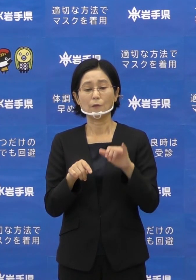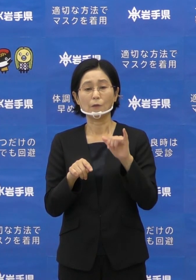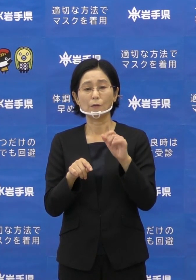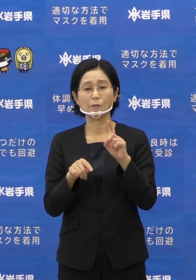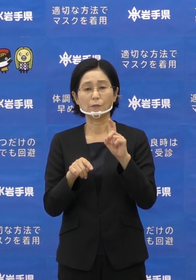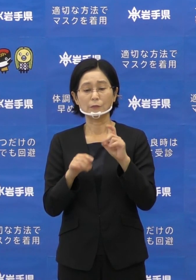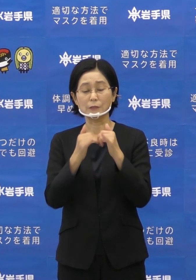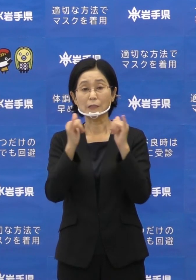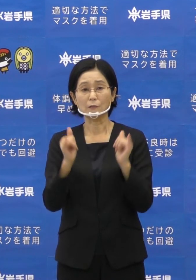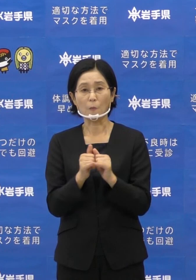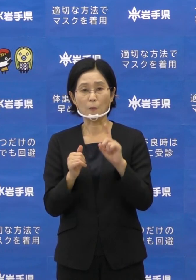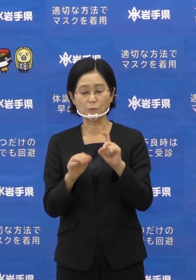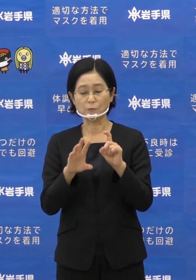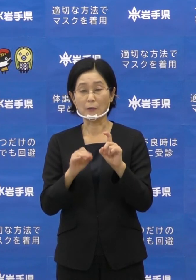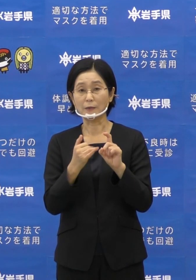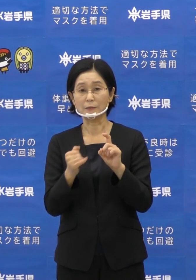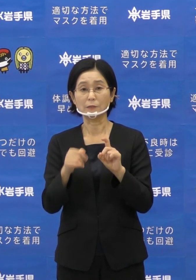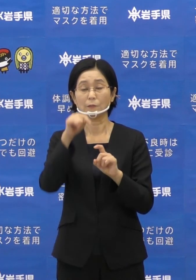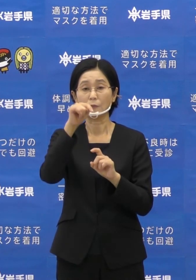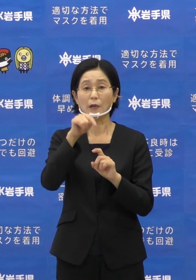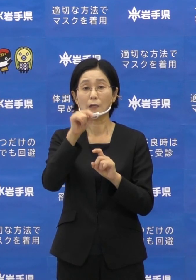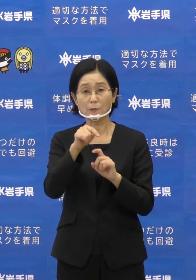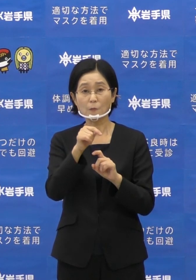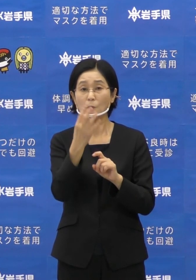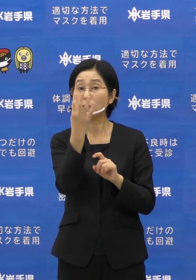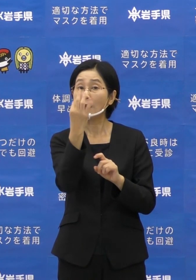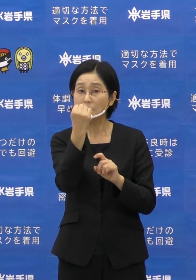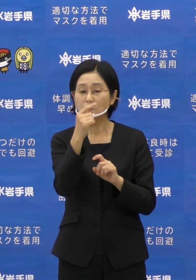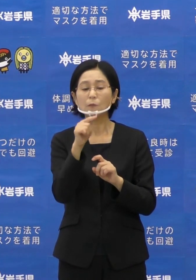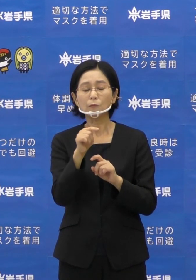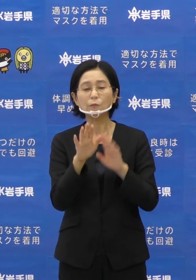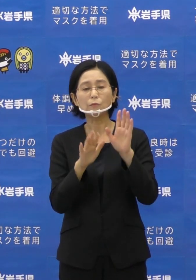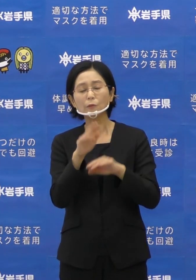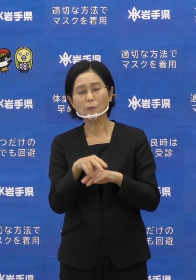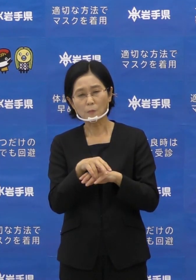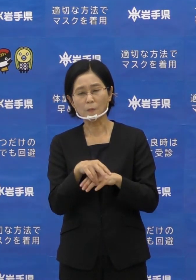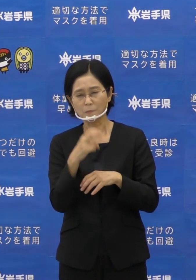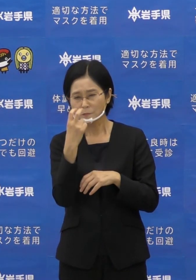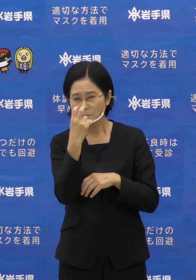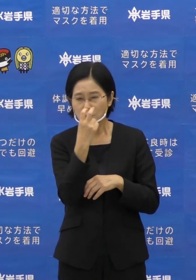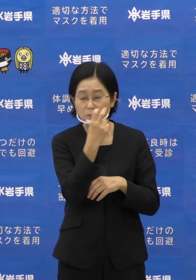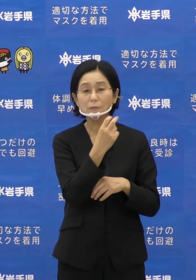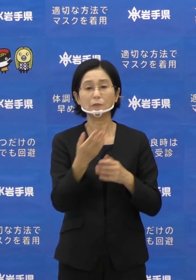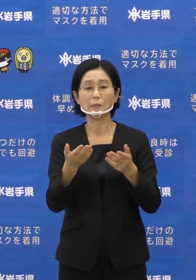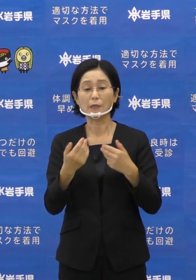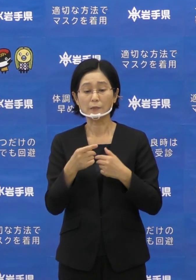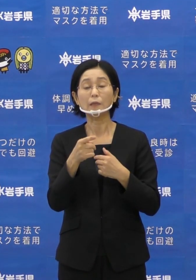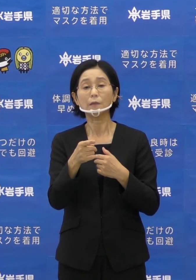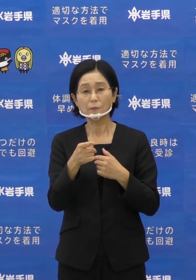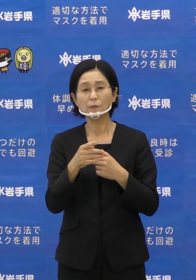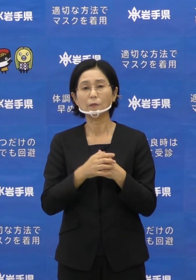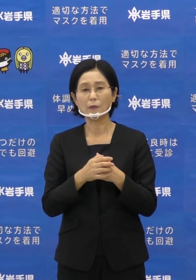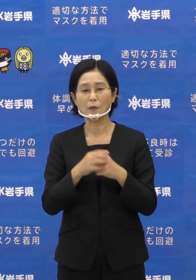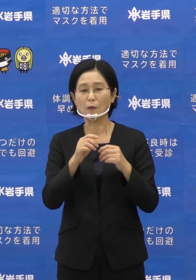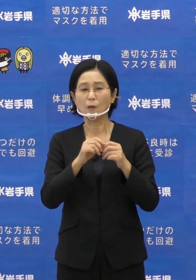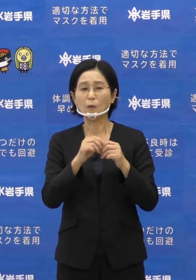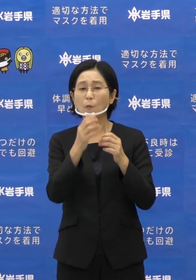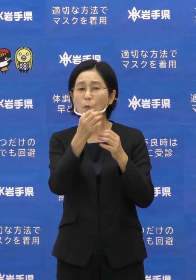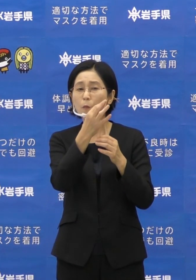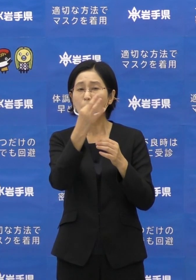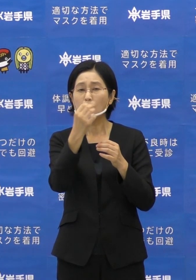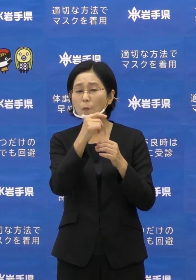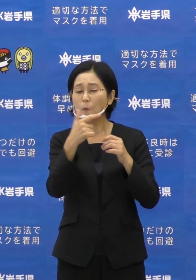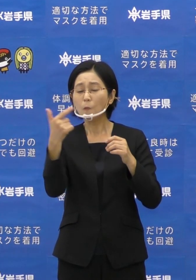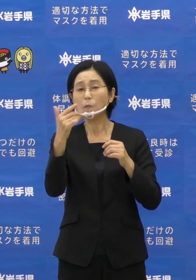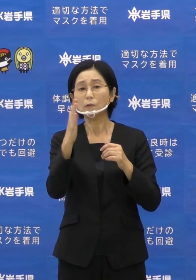者数といった数字にも毎日気をつけていただいて、それが増えない、減っているということを確認し